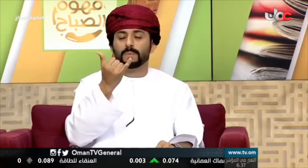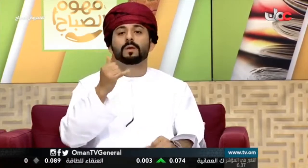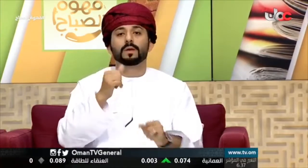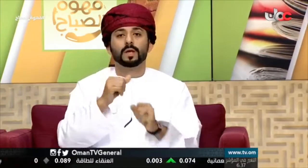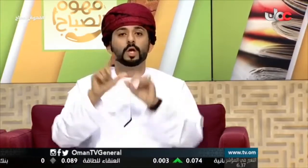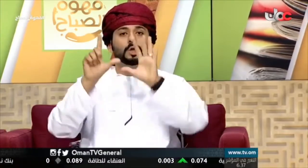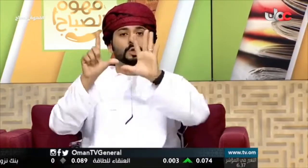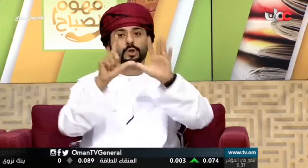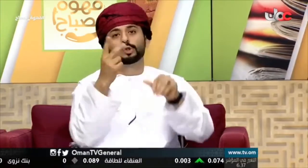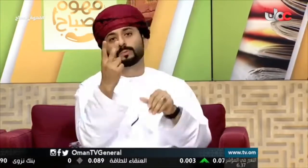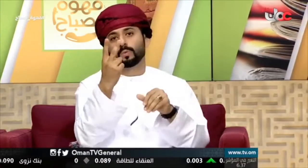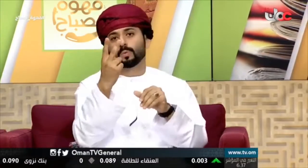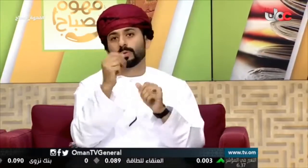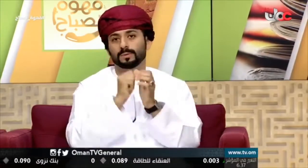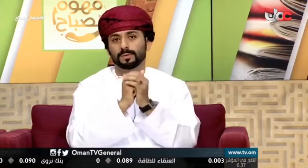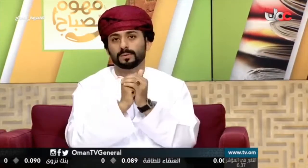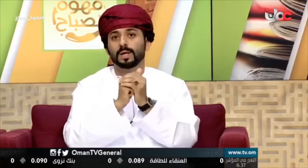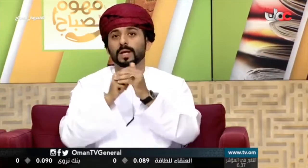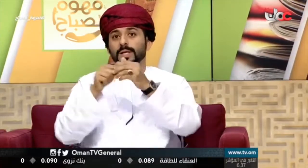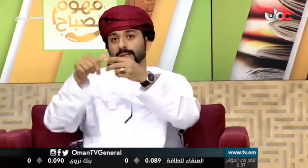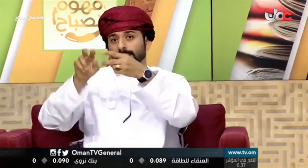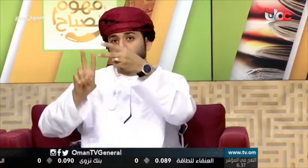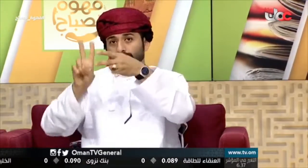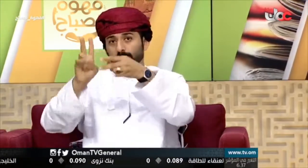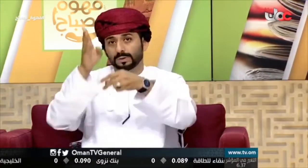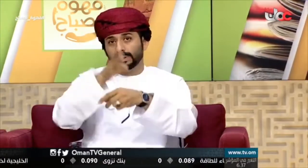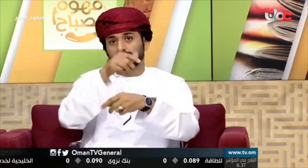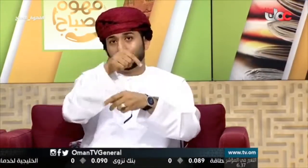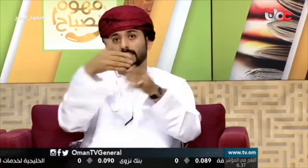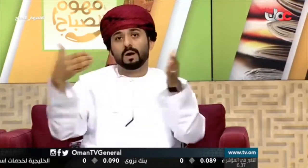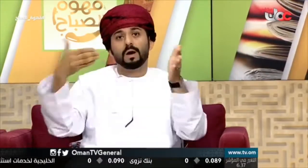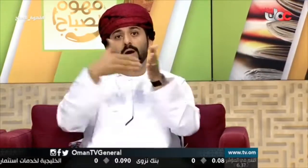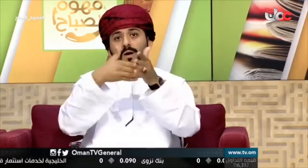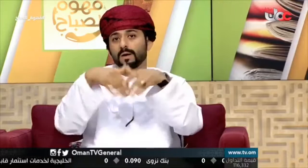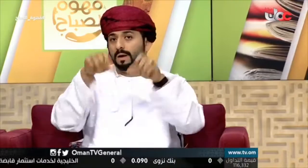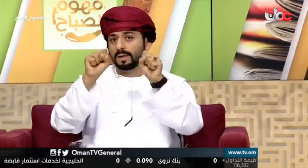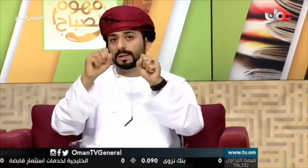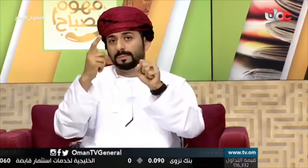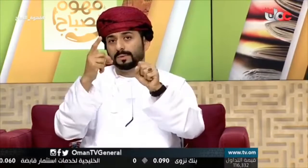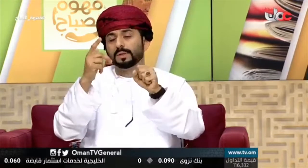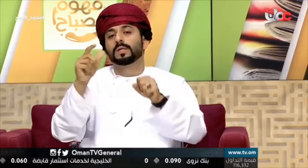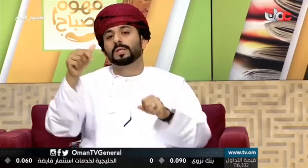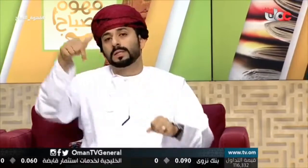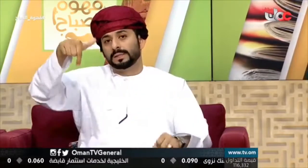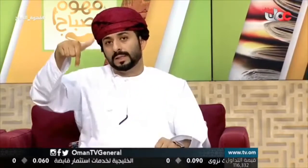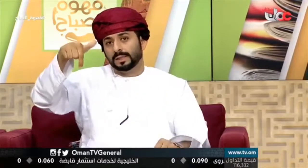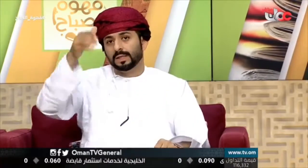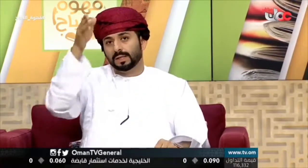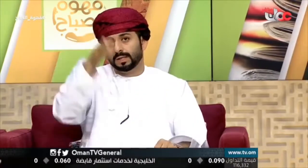طبعا برنامج راح يستمر لمدة أسبوعين من تاريخ 27/6 وينتهي تاريخ